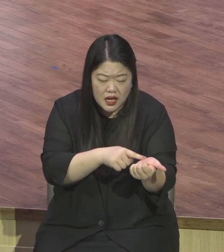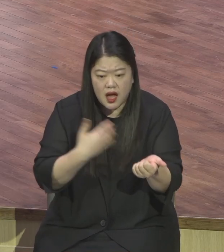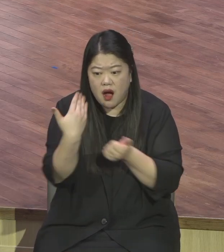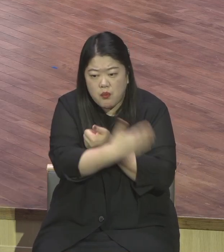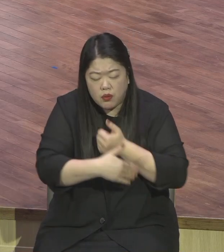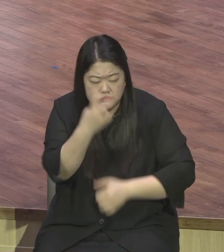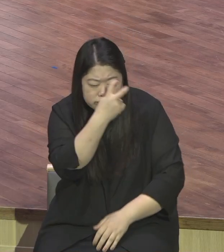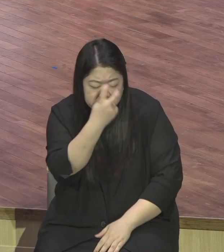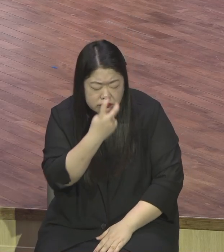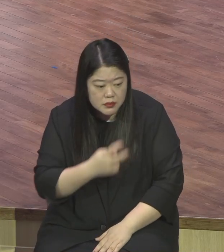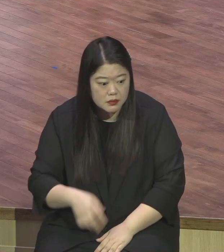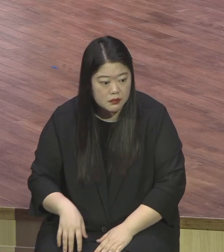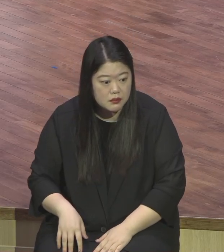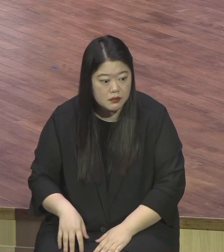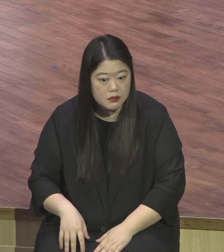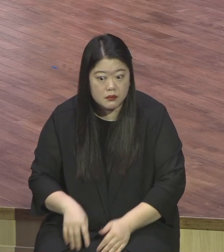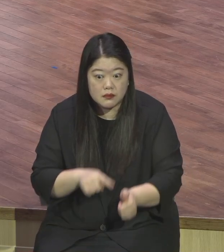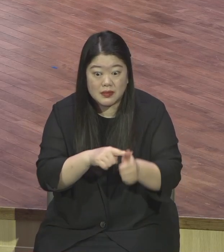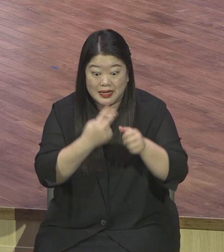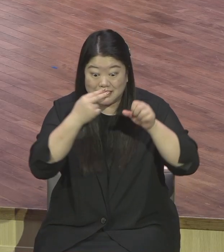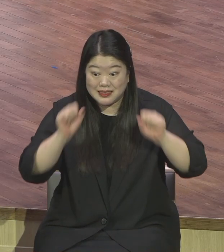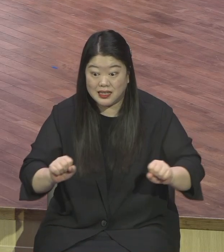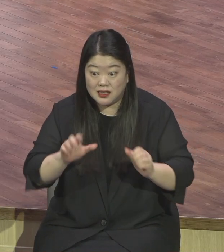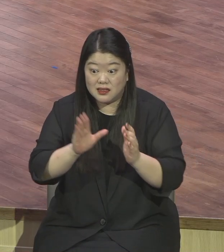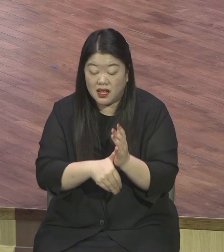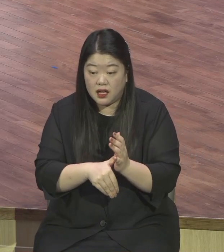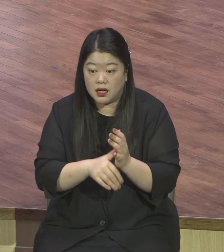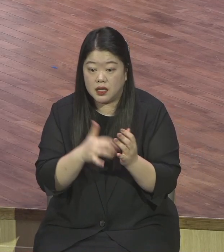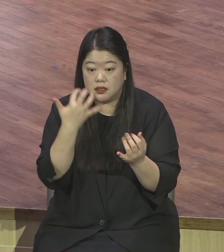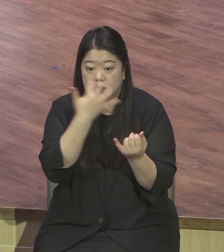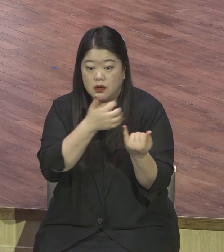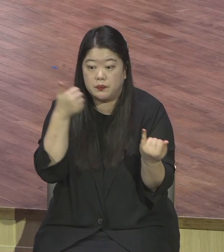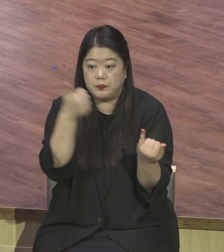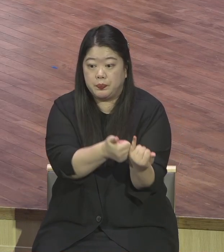영아를 성폭행한 이런 정신병자.